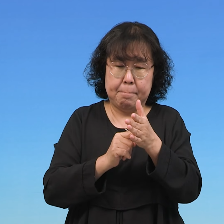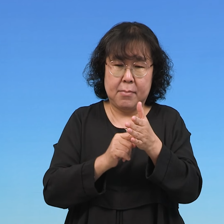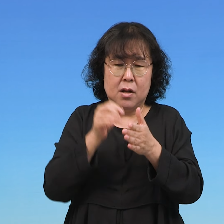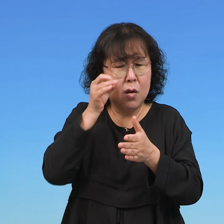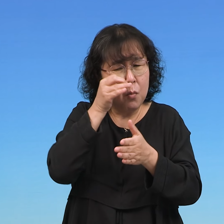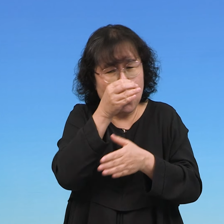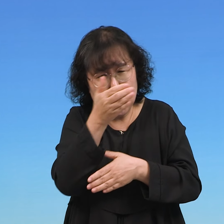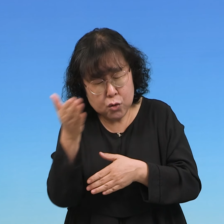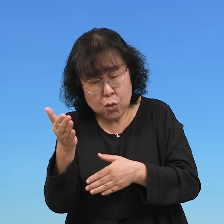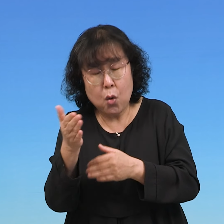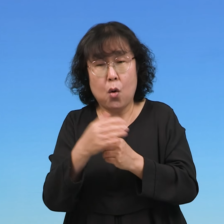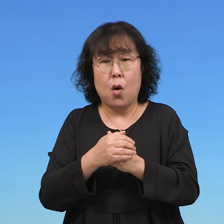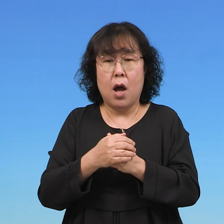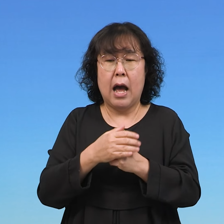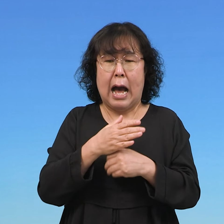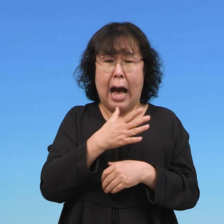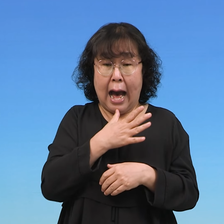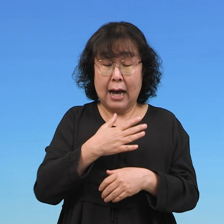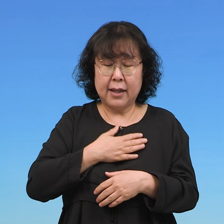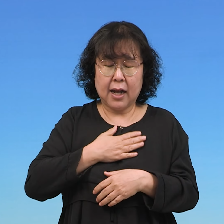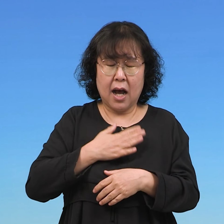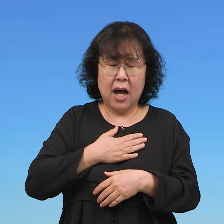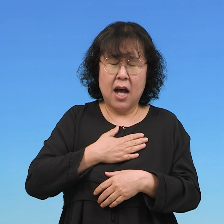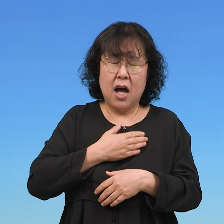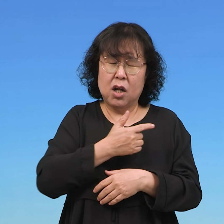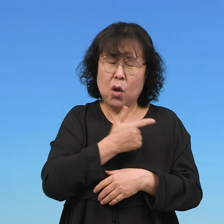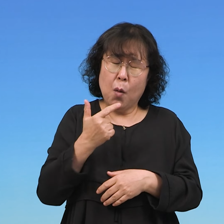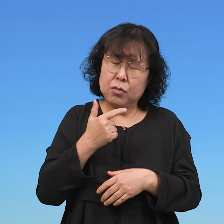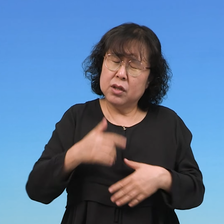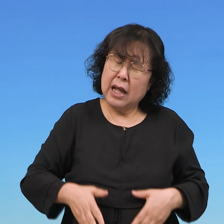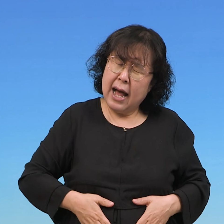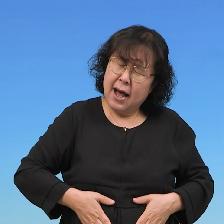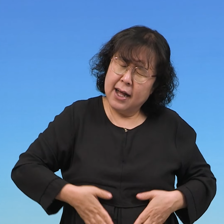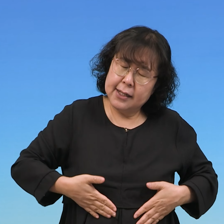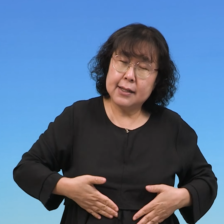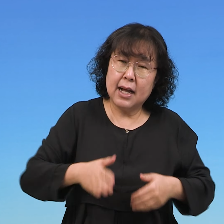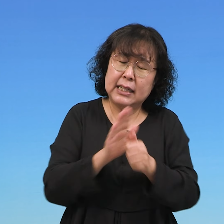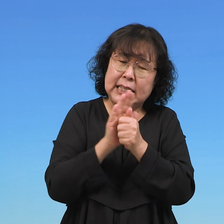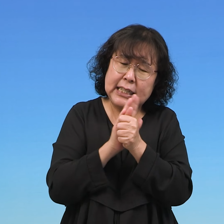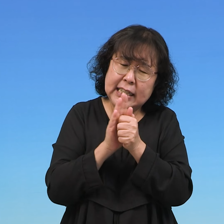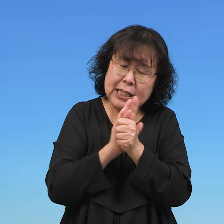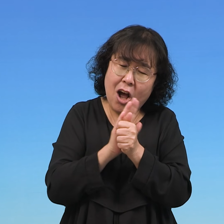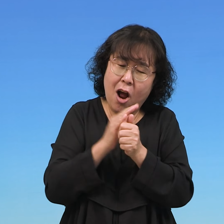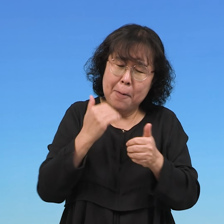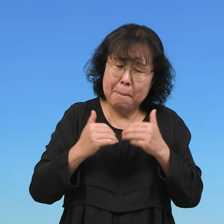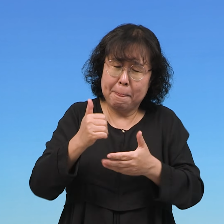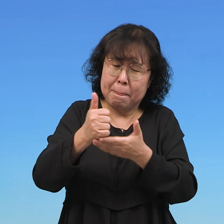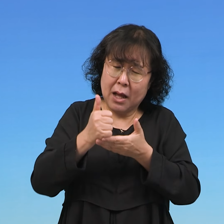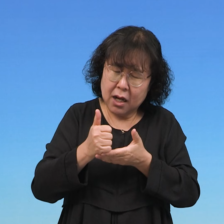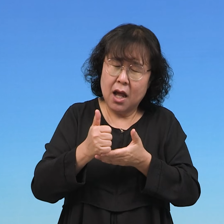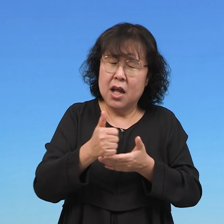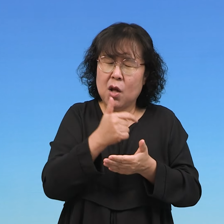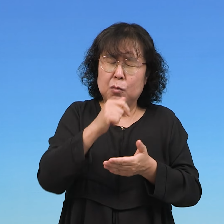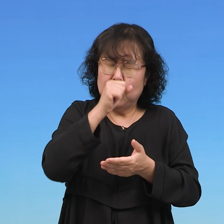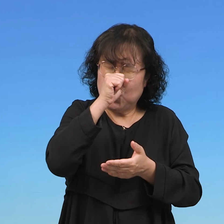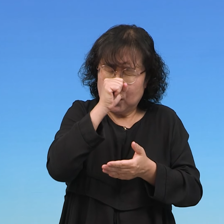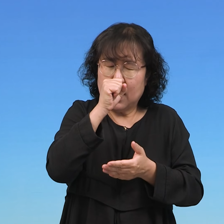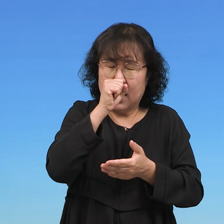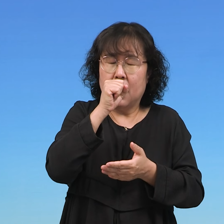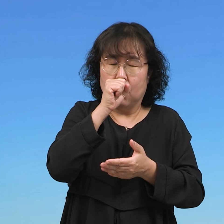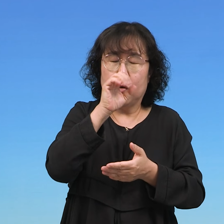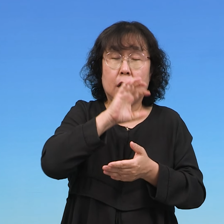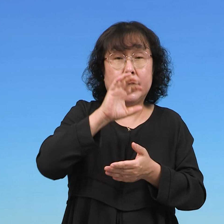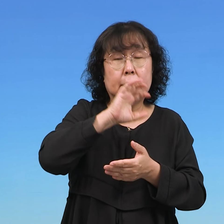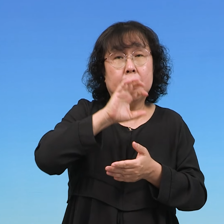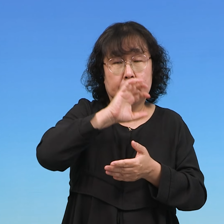번도 경험해 보지 못한 이런 따뜻한 친절과 환대가 있는 이것이 연습되어지는 그런 시간이